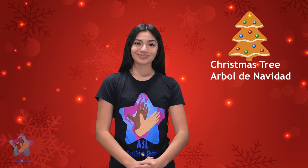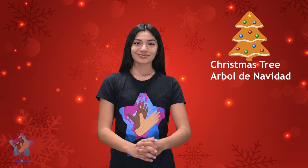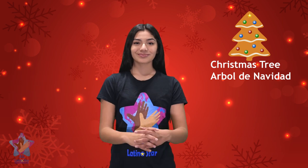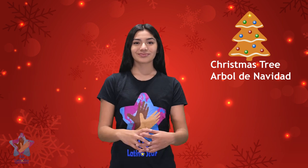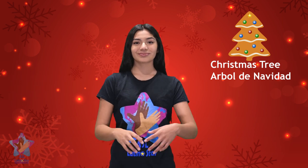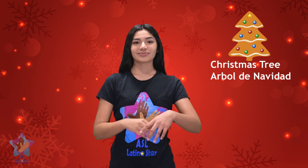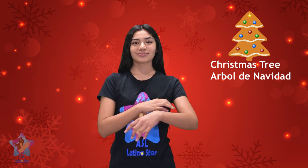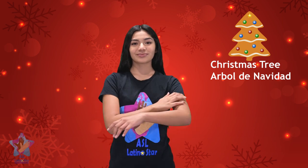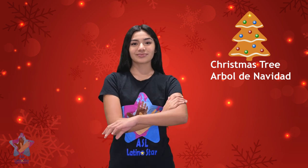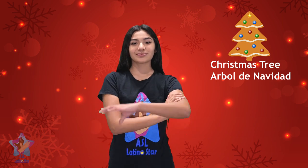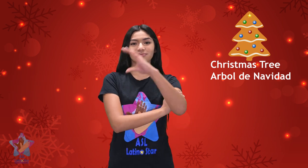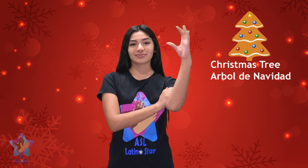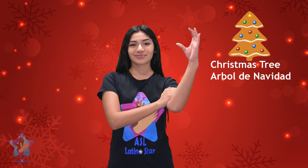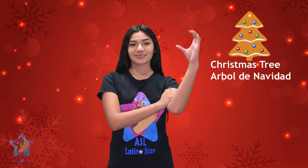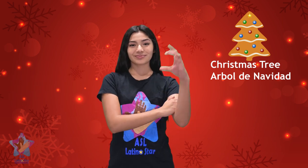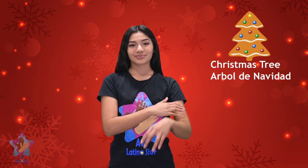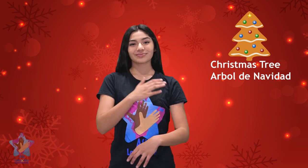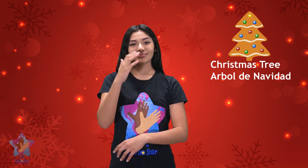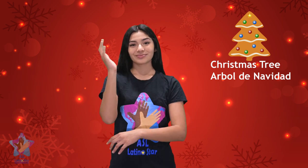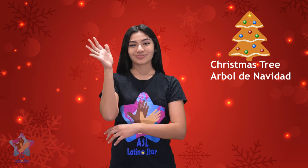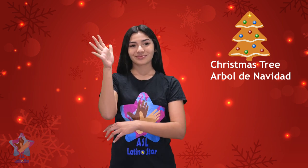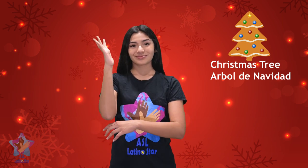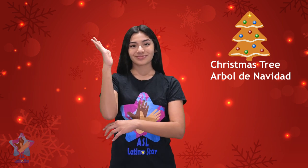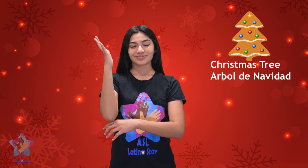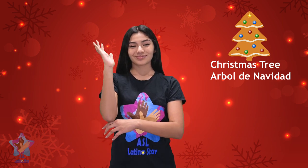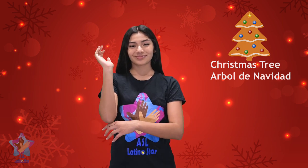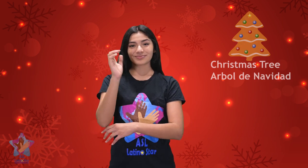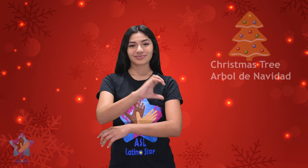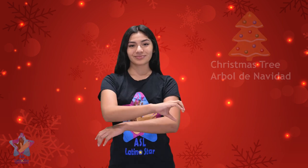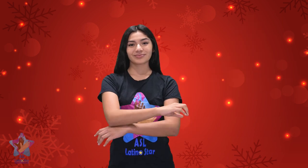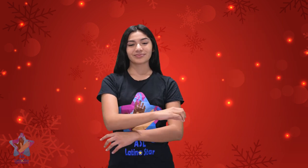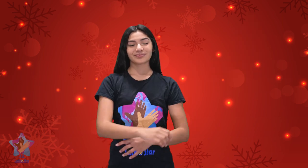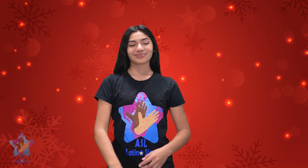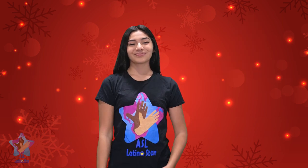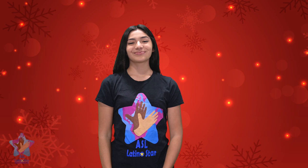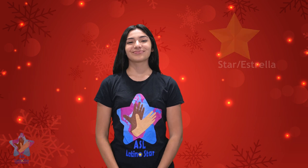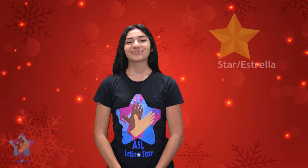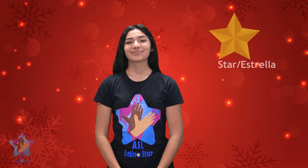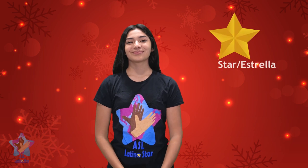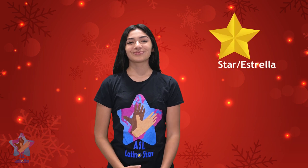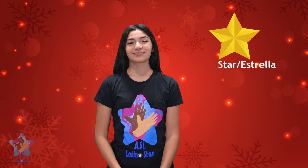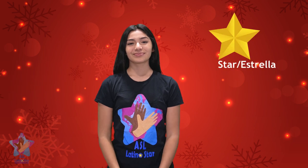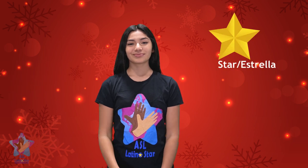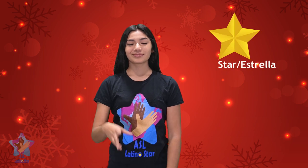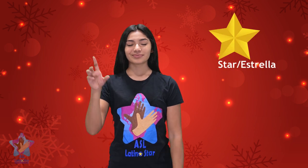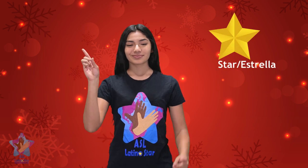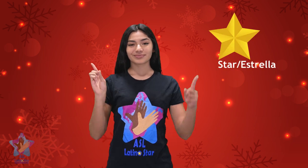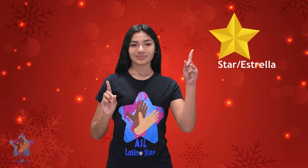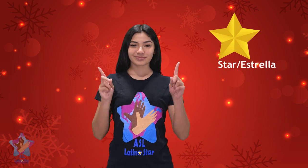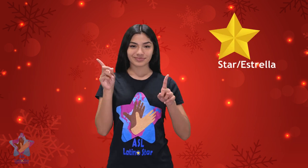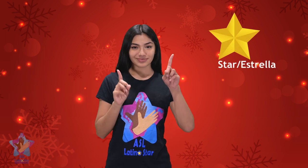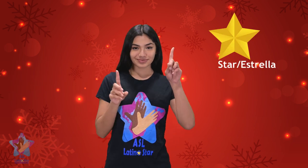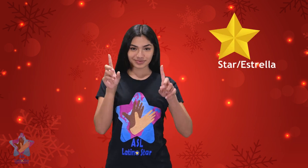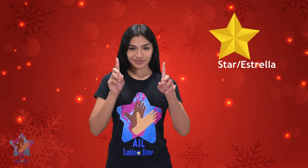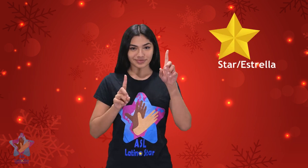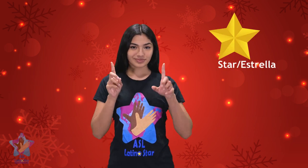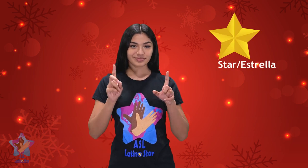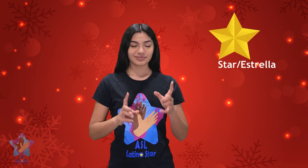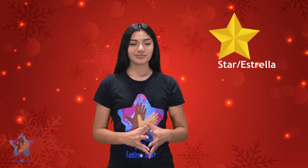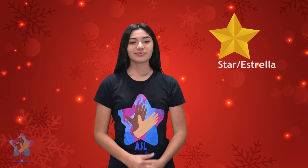Arbol de navidad. Arbol de navidad. Star. Estrella. Estrella.